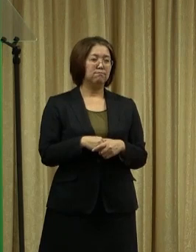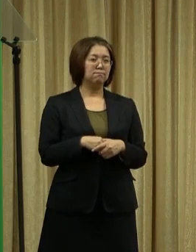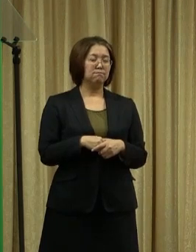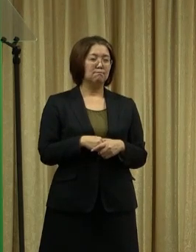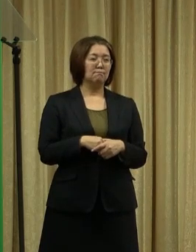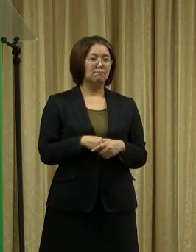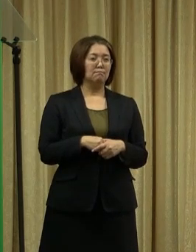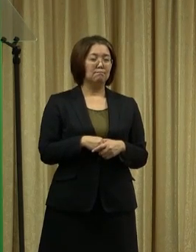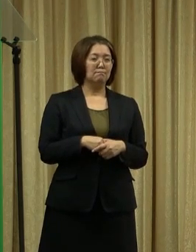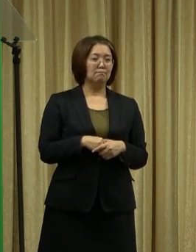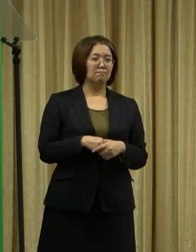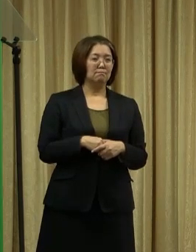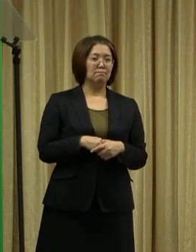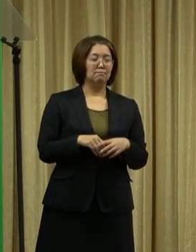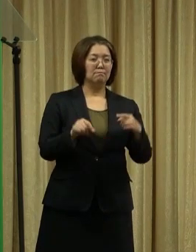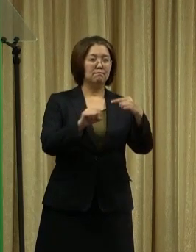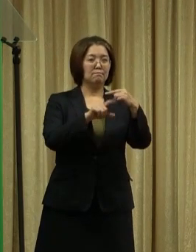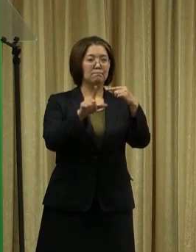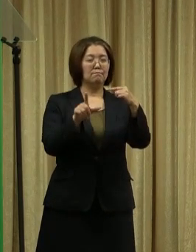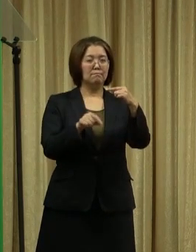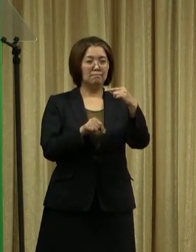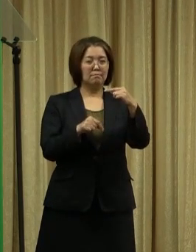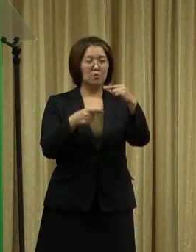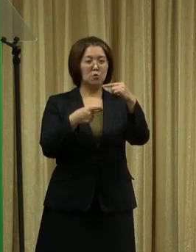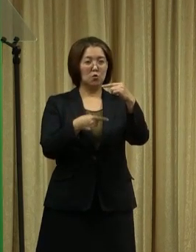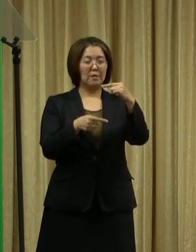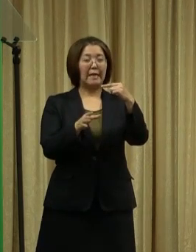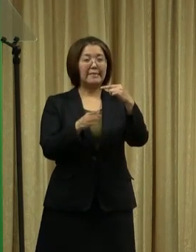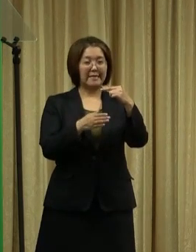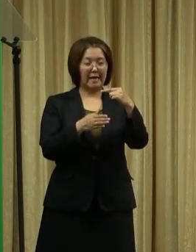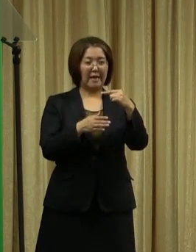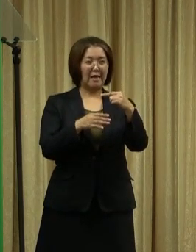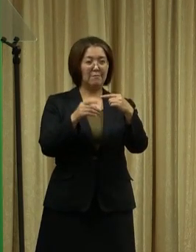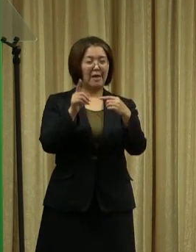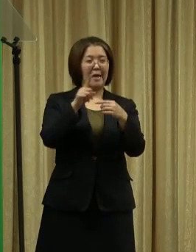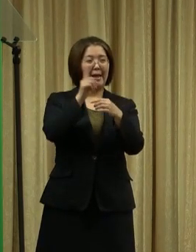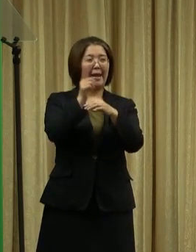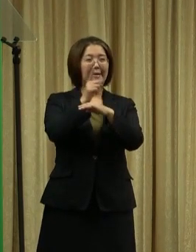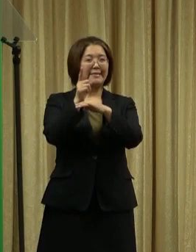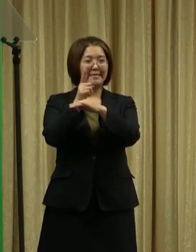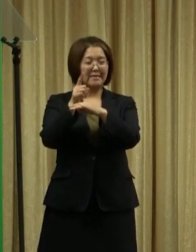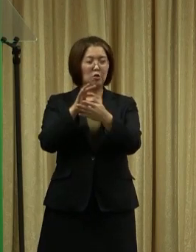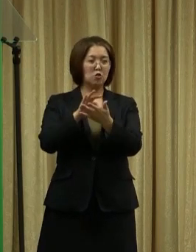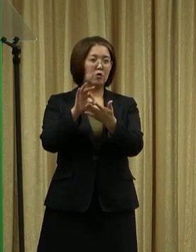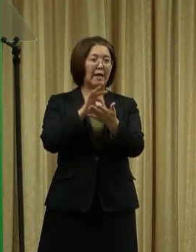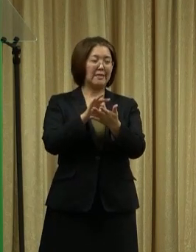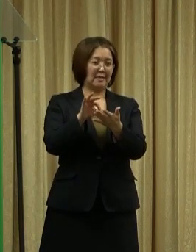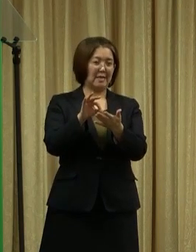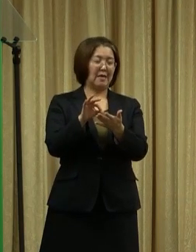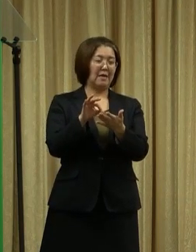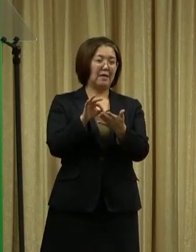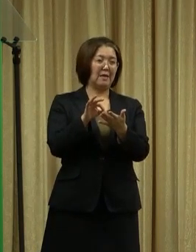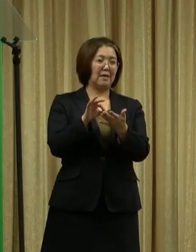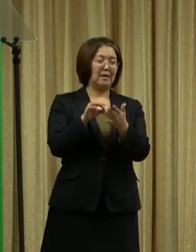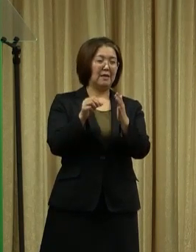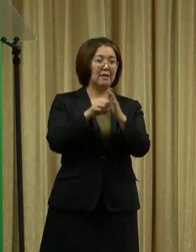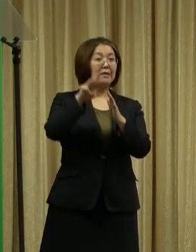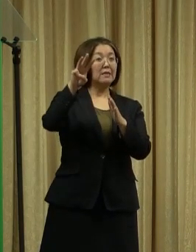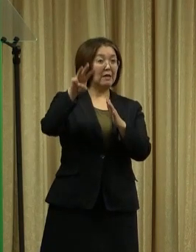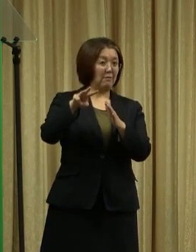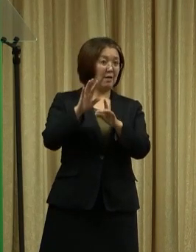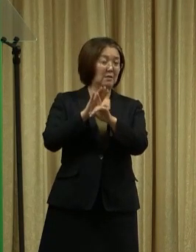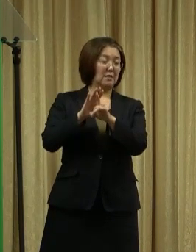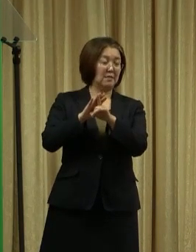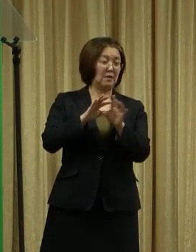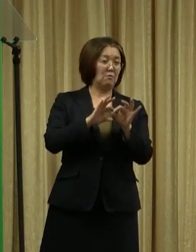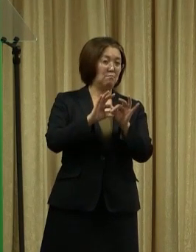もちろん1月の1日からうちはヘリも飛ばしてですね、防災ヘリなども飛ばして石川県の支援